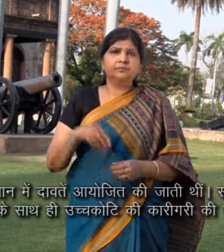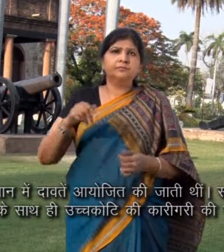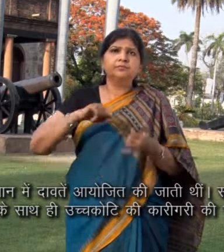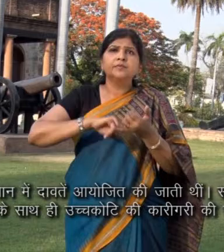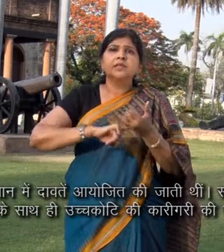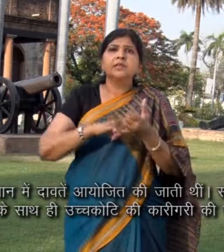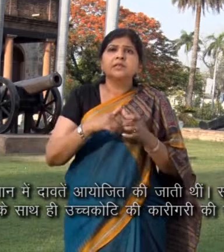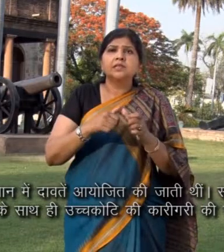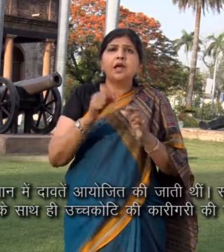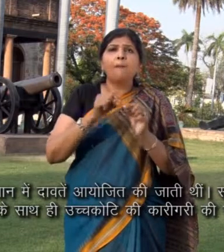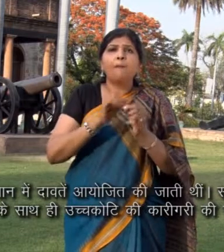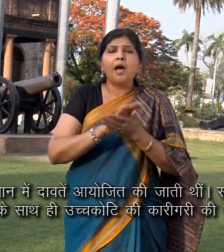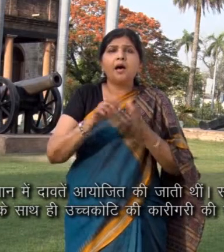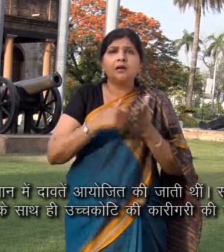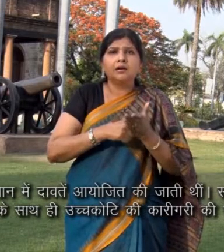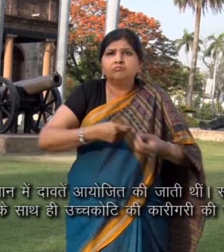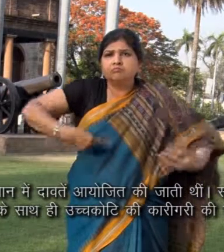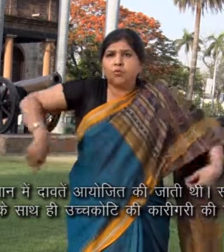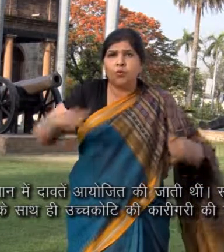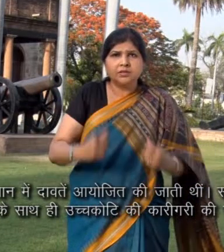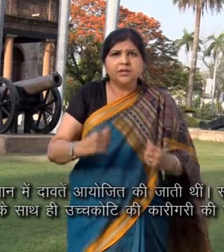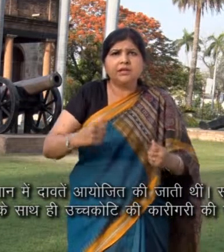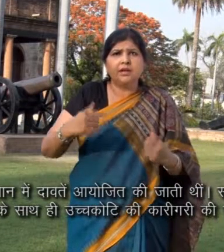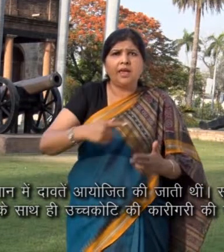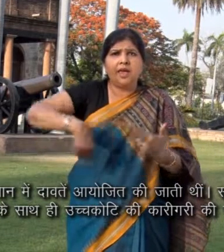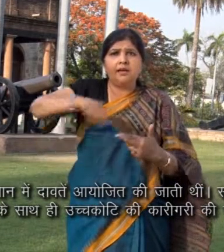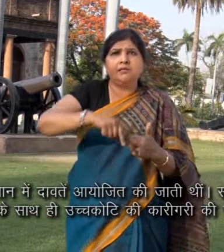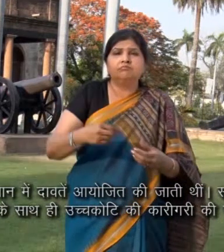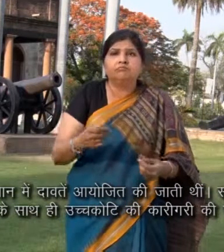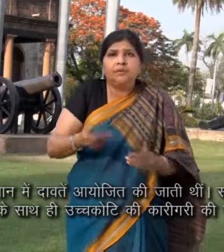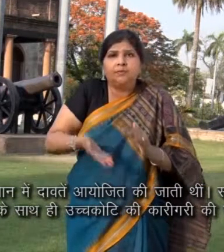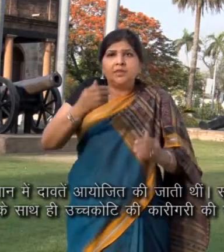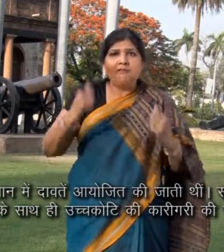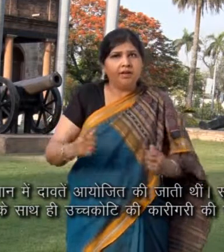सभागार में कीमती फर्नीचर के साथ ही उच्च कोटि की कारीगरी की गई थी।